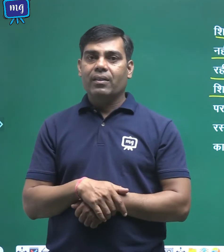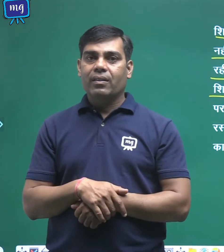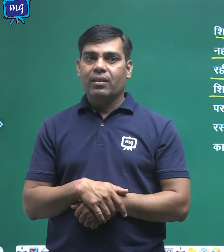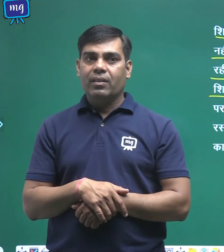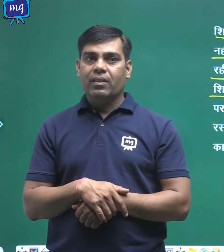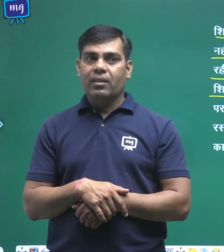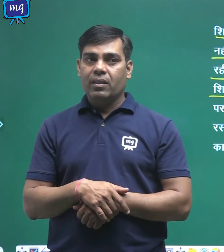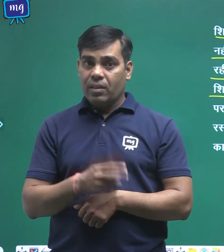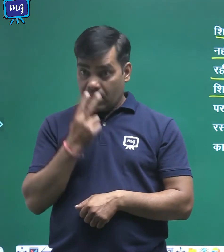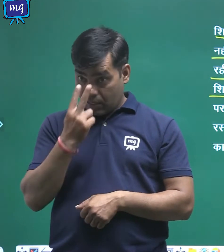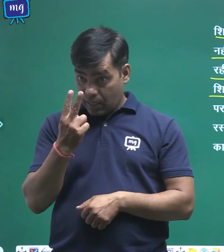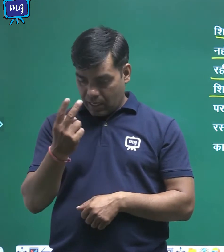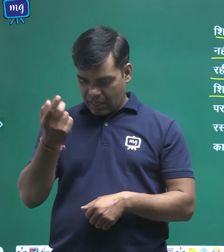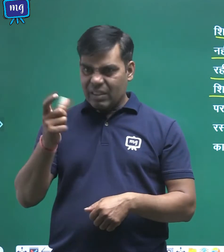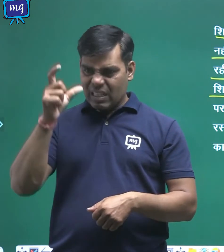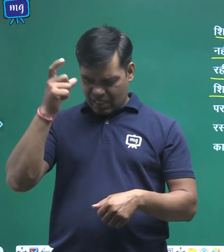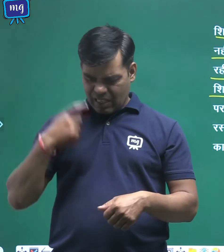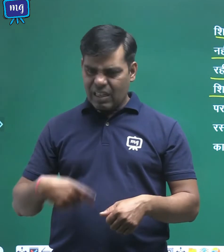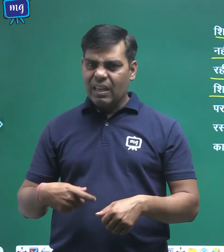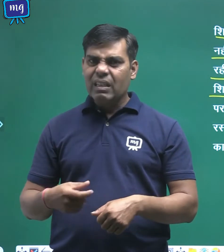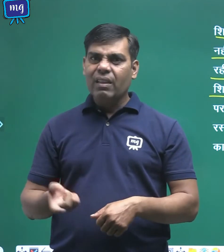यह दशा देखकर